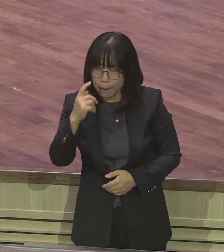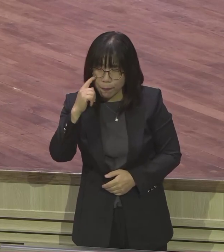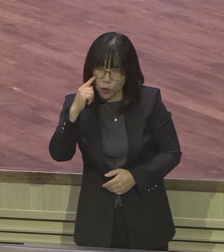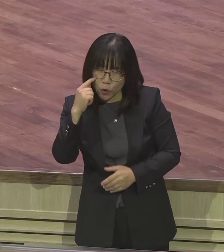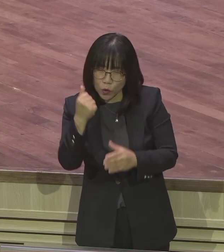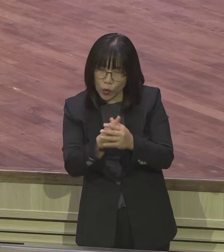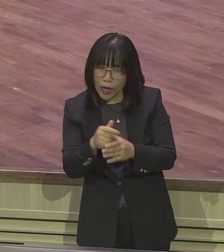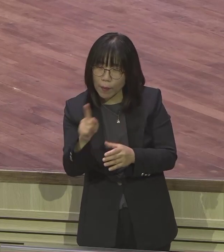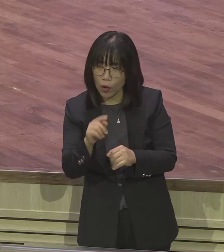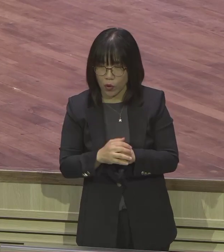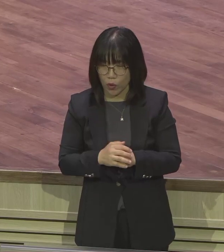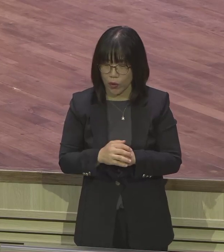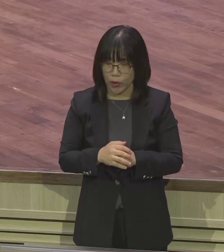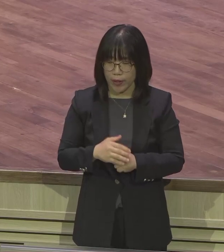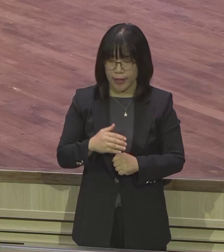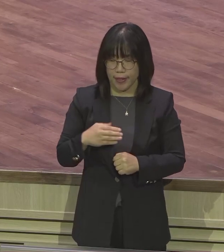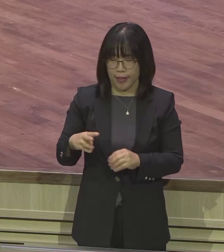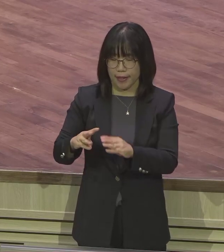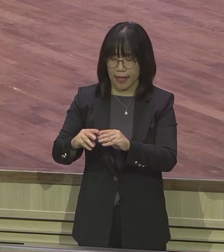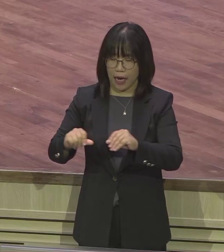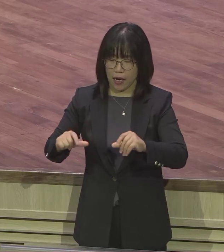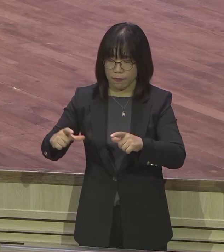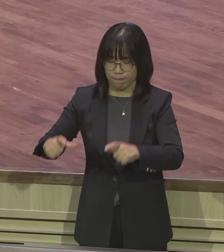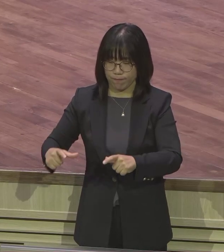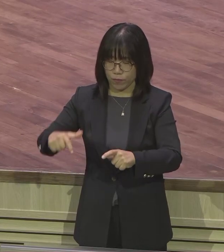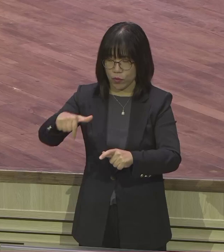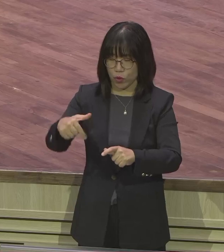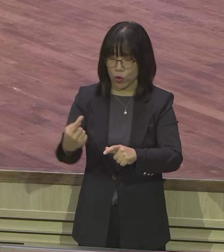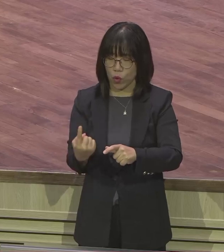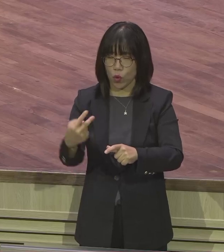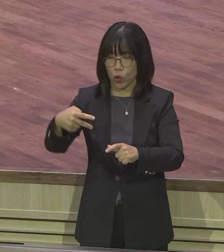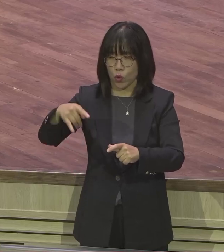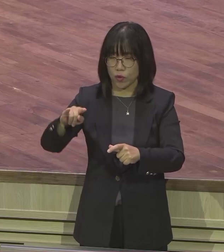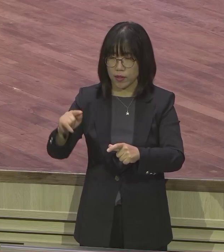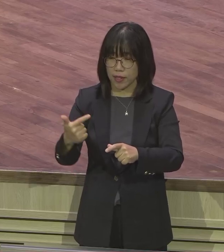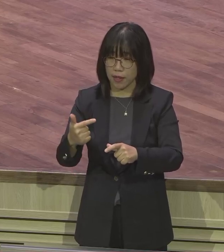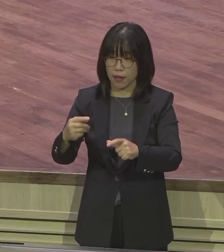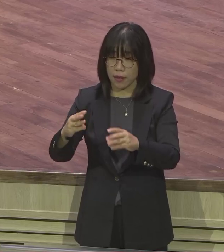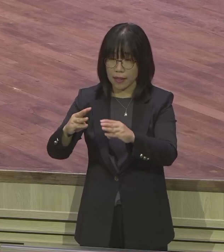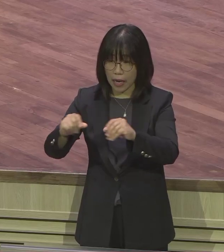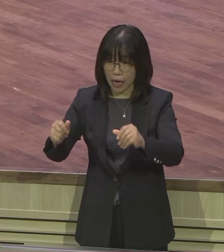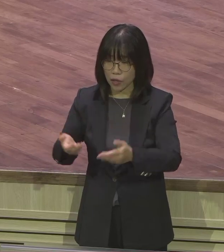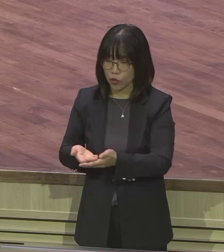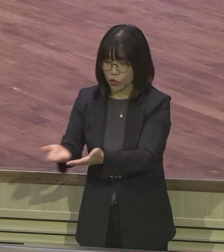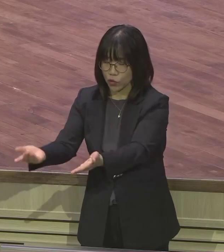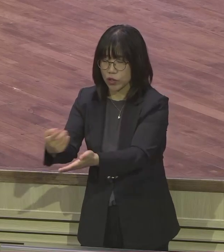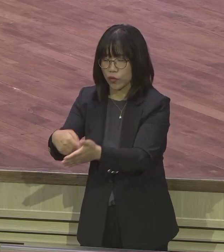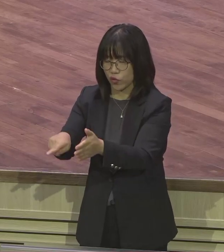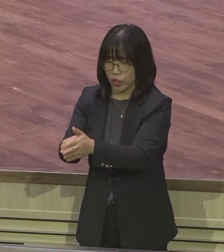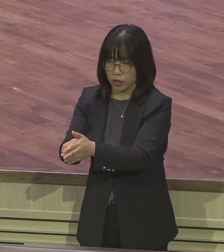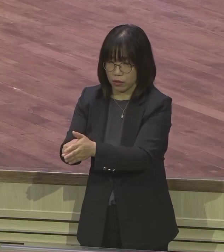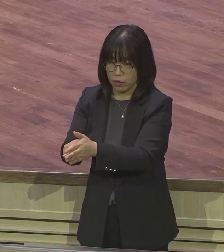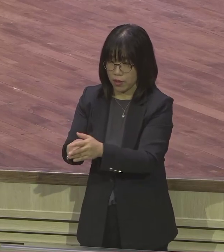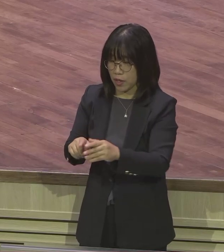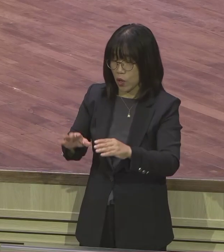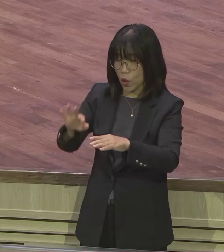위해서 신중한 조언을 하고 있는 내용이에요. 자, 애굽 왕이 직업에서